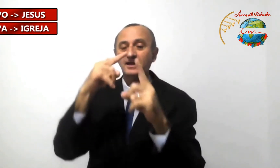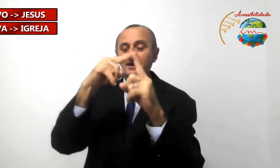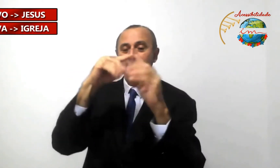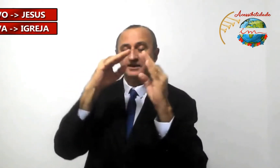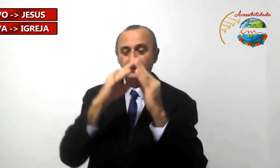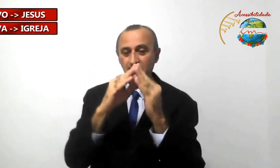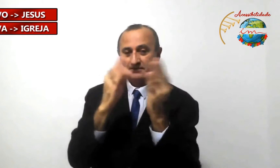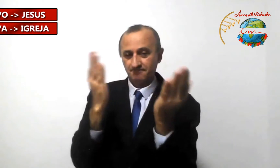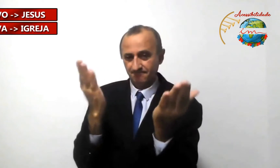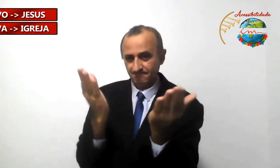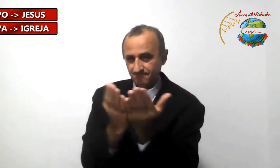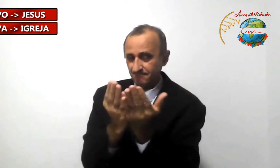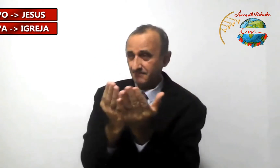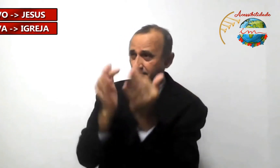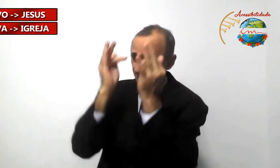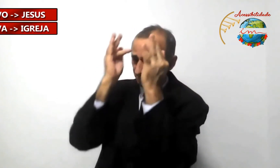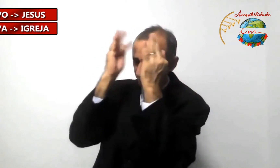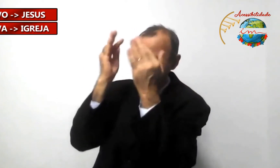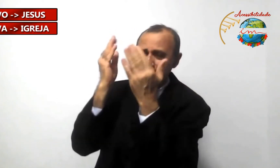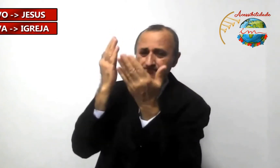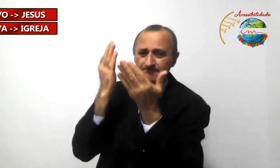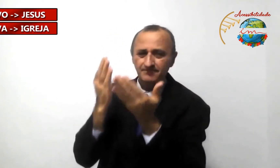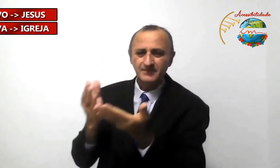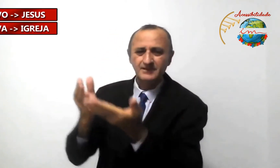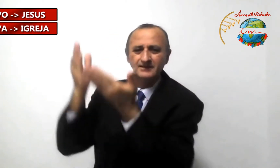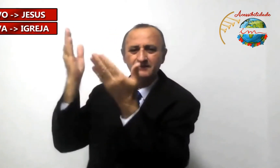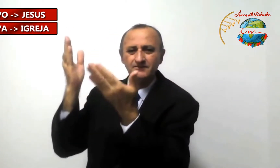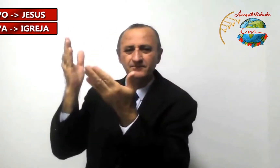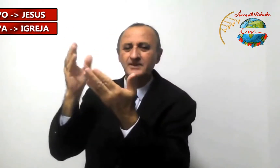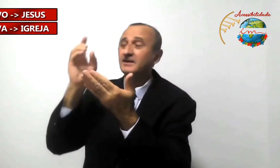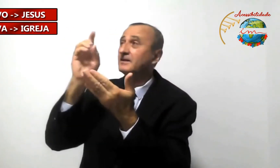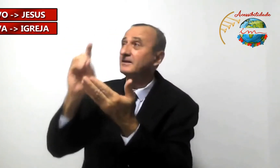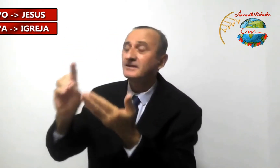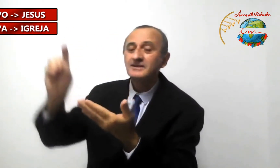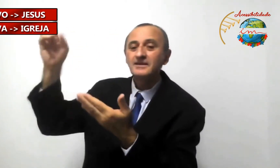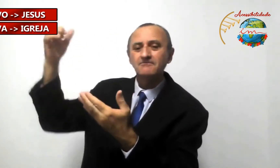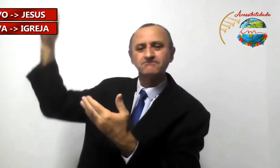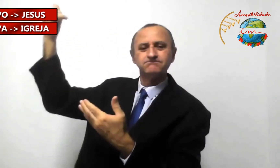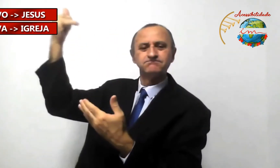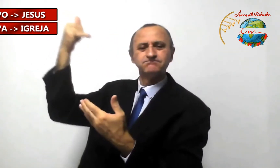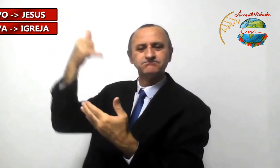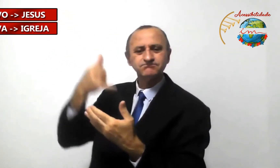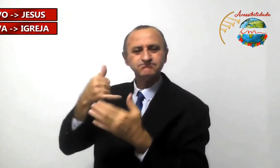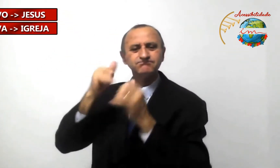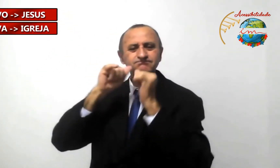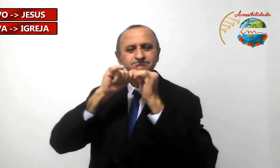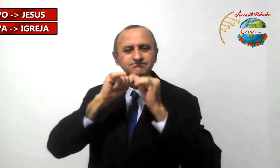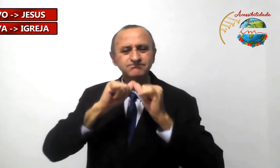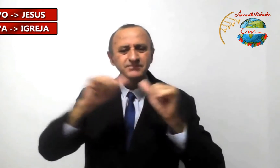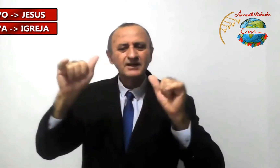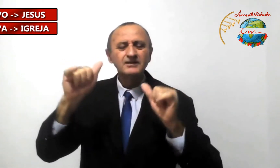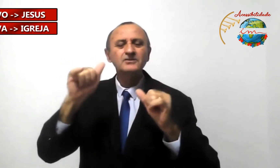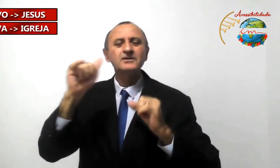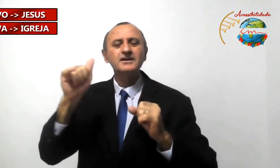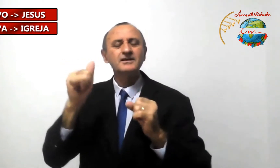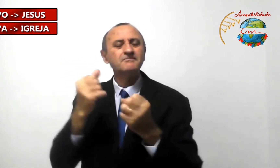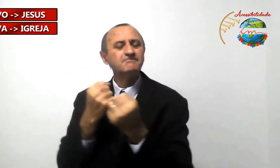noiva? Então, a noiva é a igreja fiel, os servos fiéis. Então, Deus fala do seu